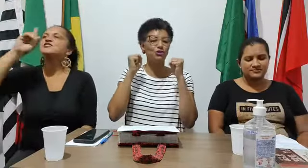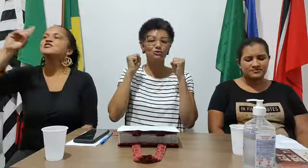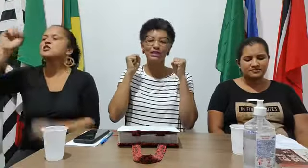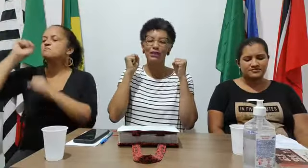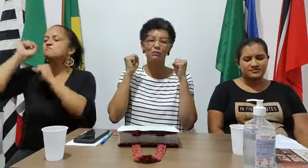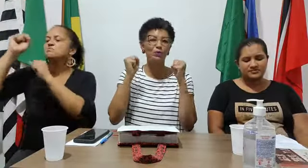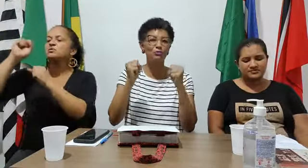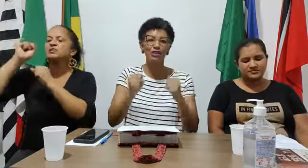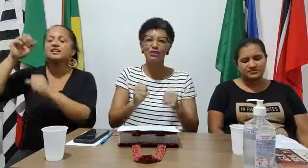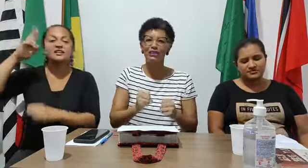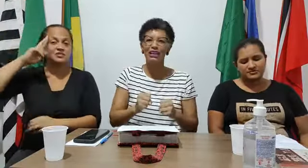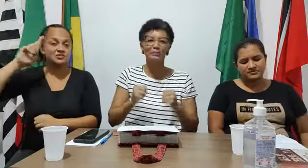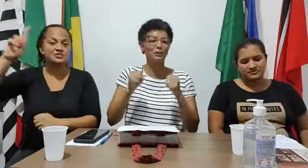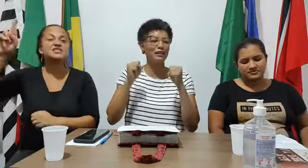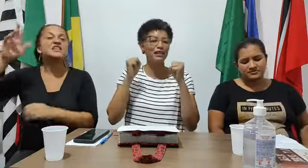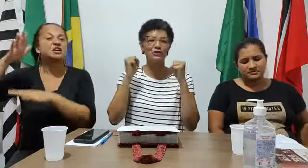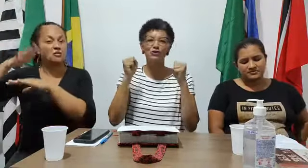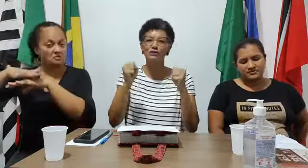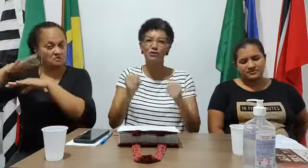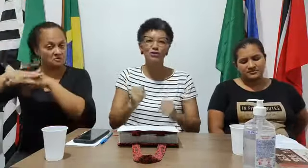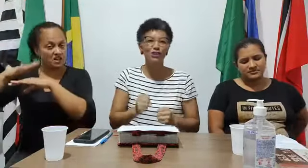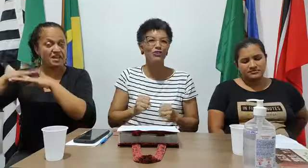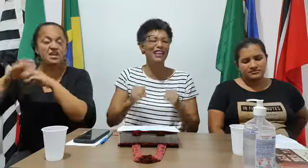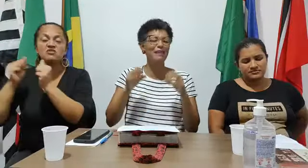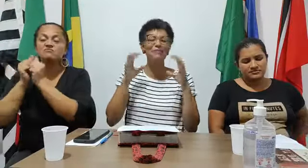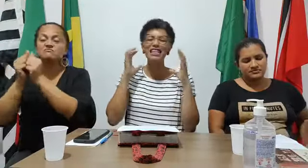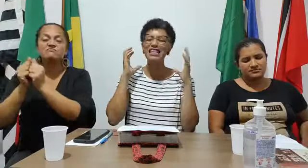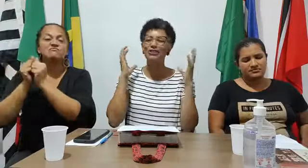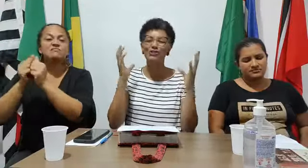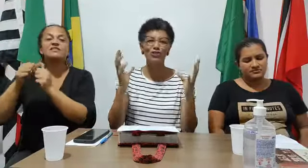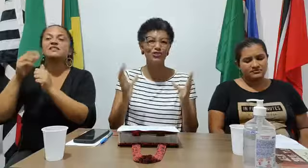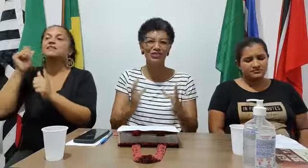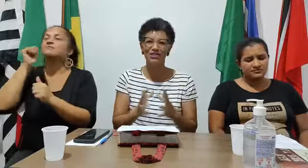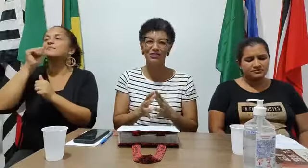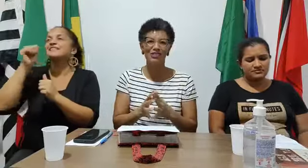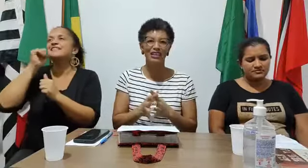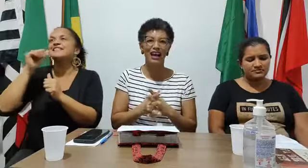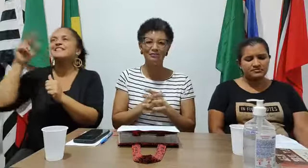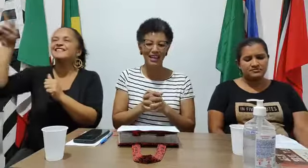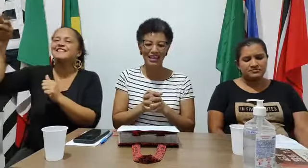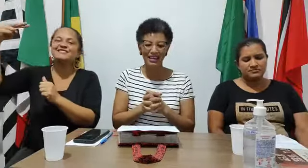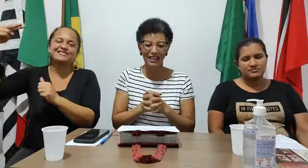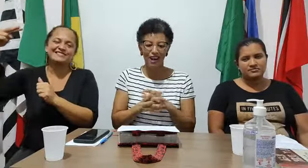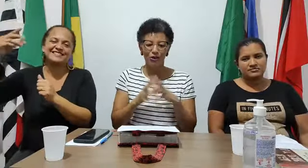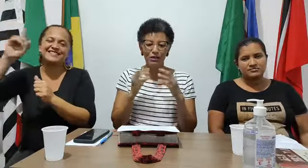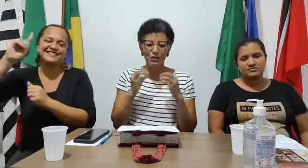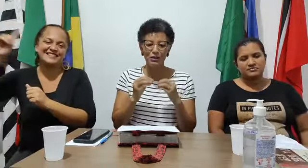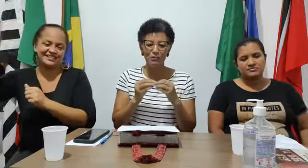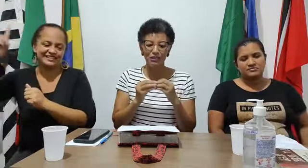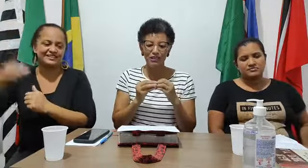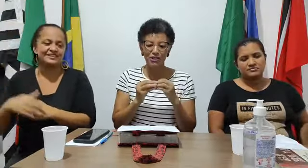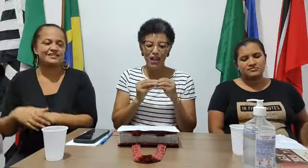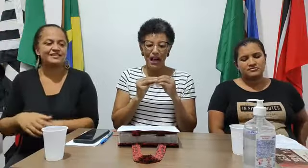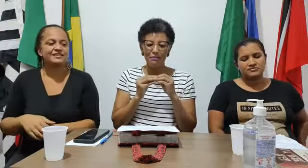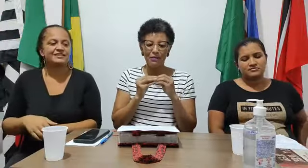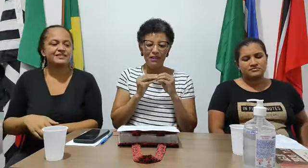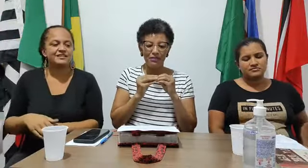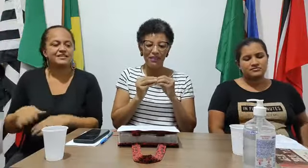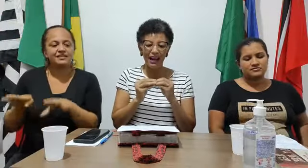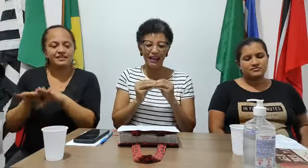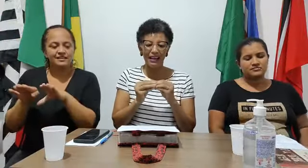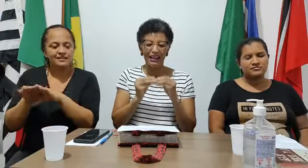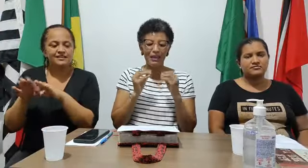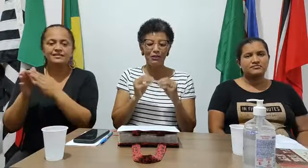o Senhor fez ela um pouco menor, que ela é propriedade exclusiva do Senhor, que ela é menina dos olhos de Deus. Amém? Outra coisa importante, a